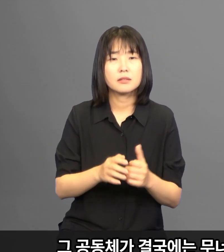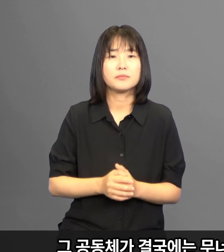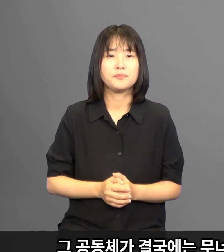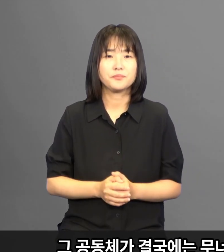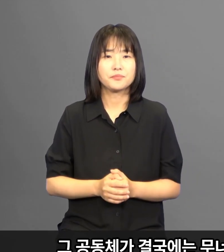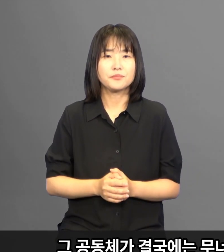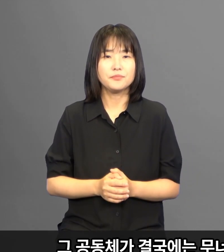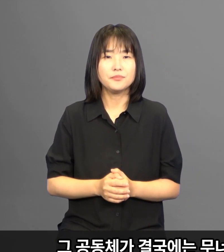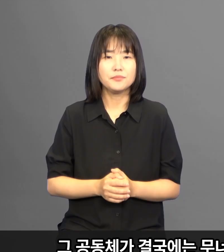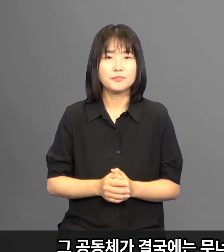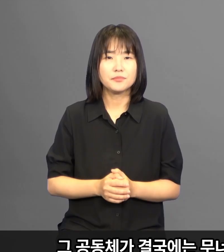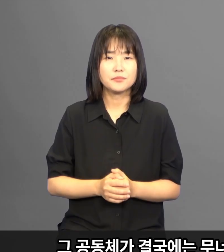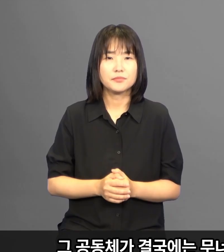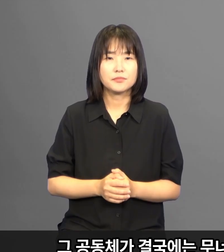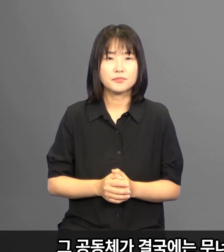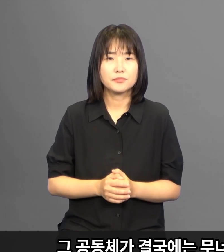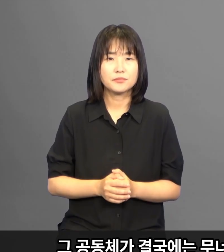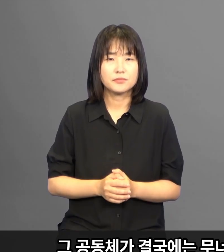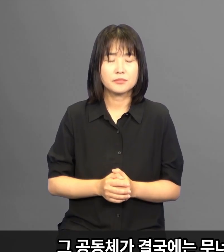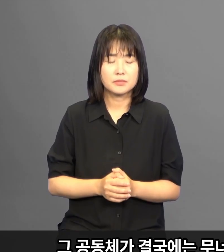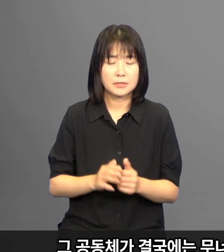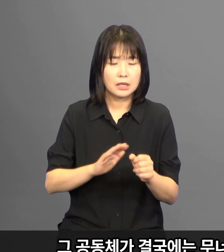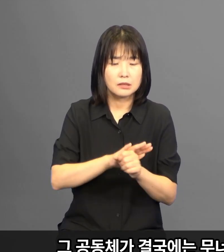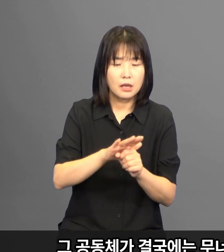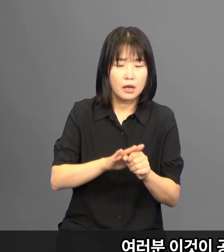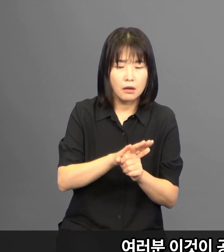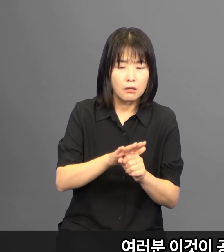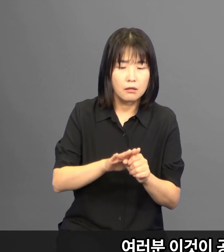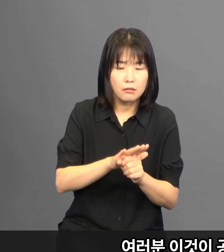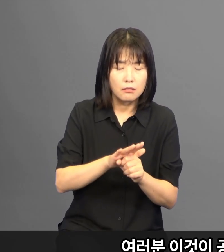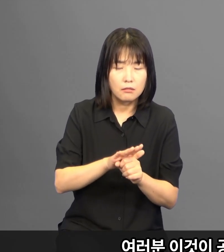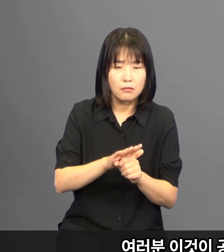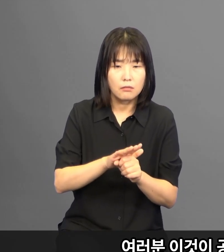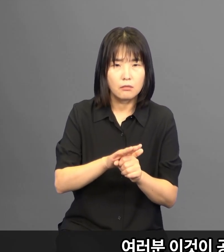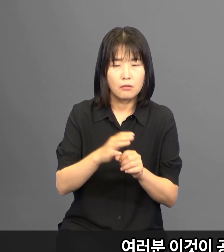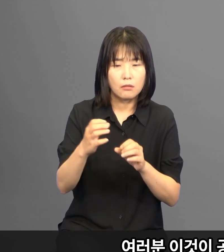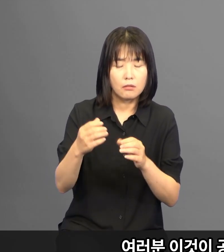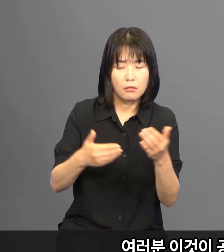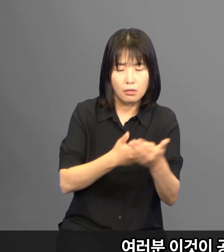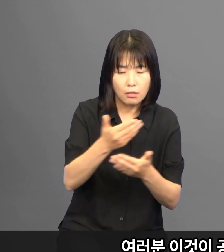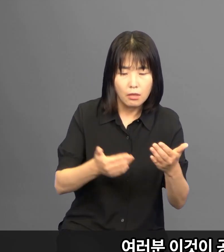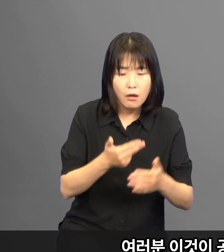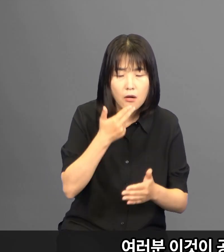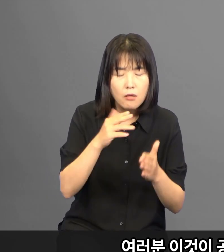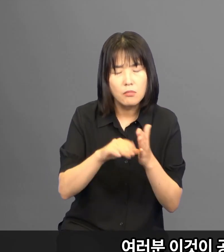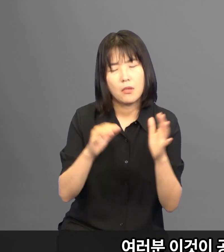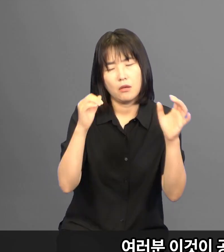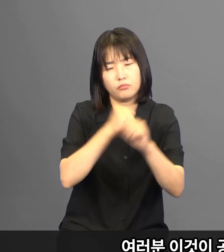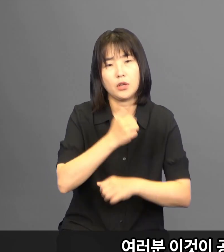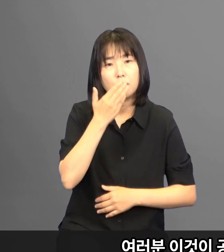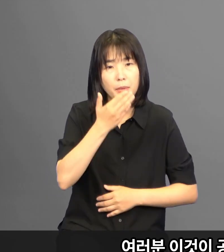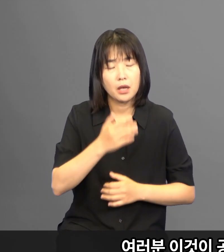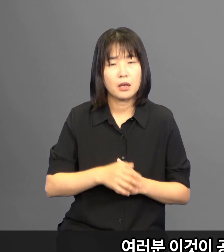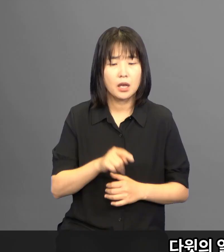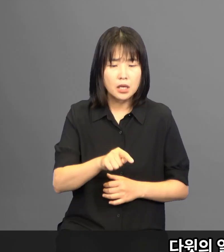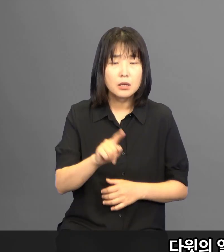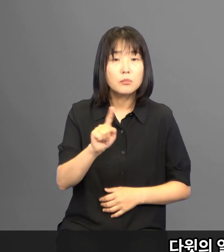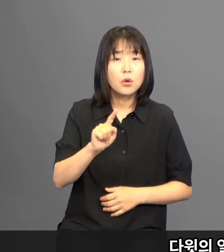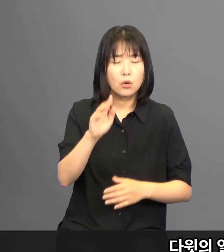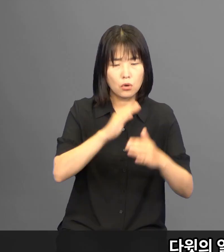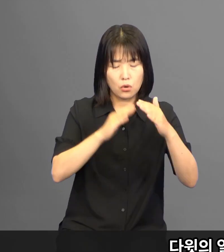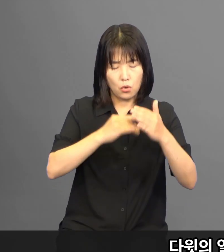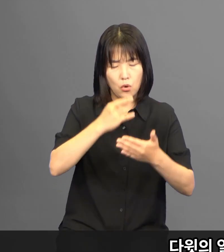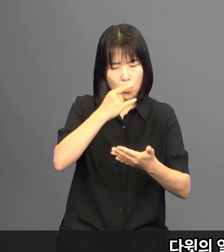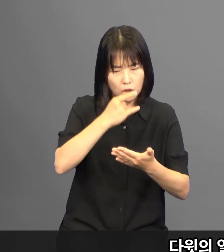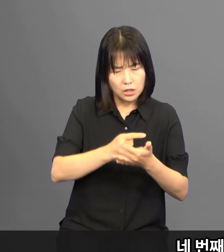공동체가 결국에는 무너지게 되어지는 경우를 보게 돼요. 여러분, 이것이 공의의 망치를 내려놓은